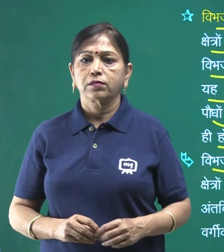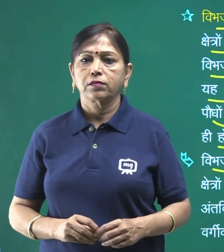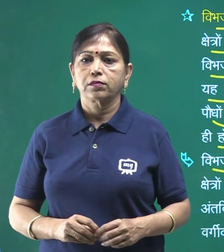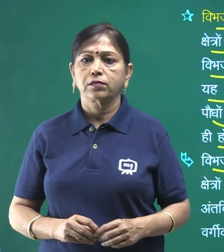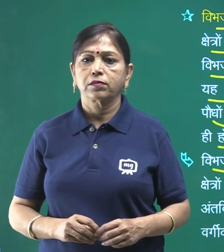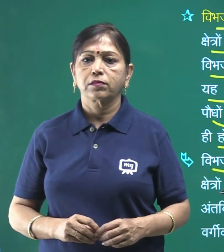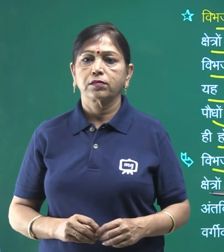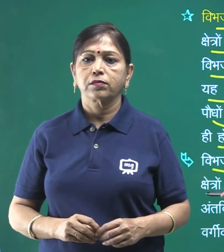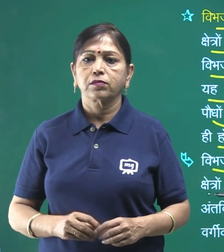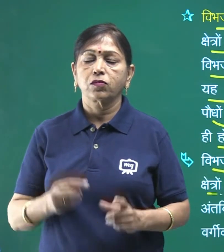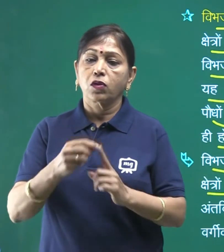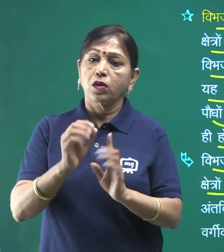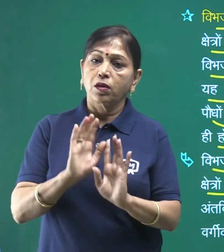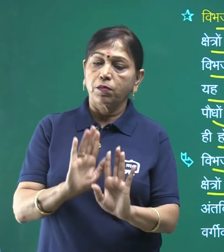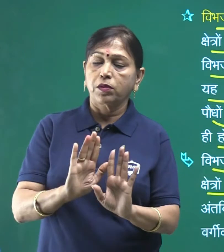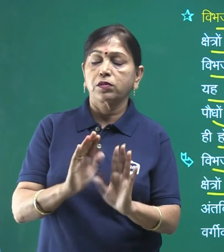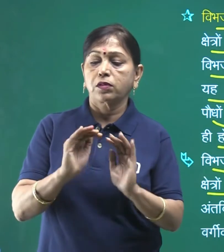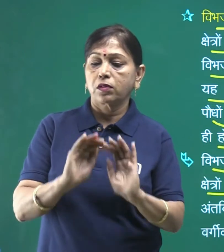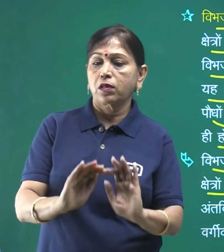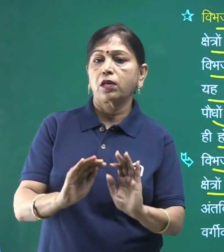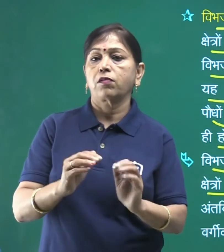उपस्थिति वाले क्षेत्रों के